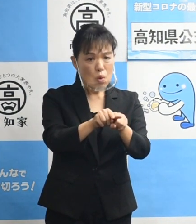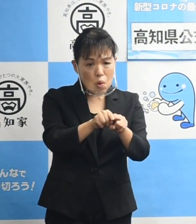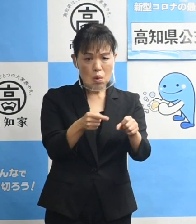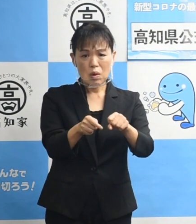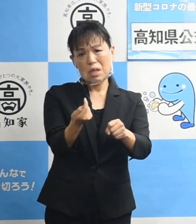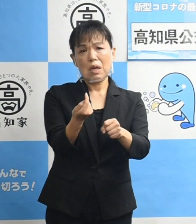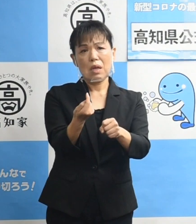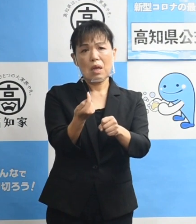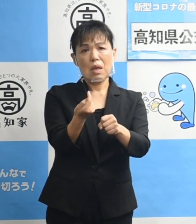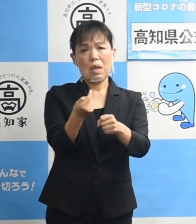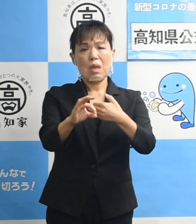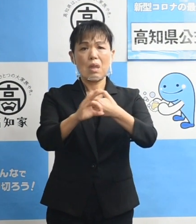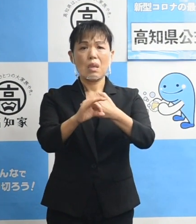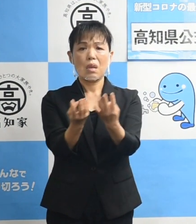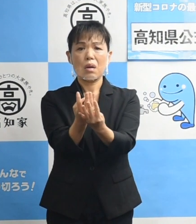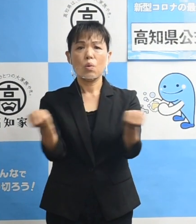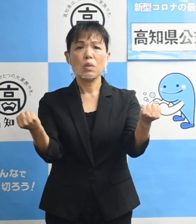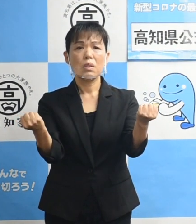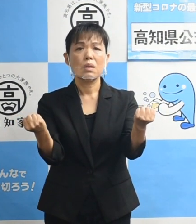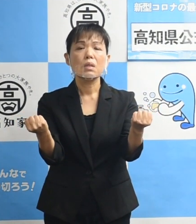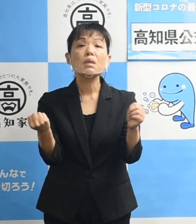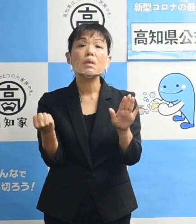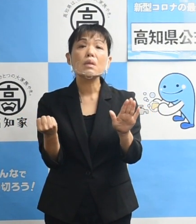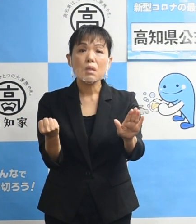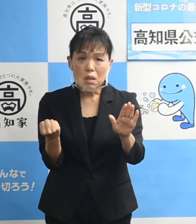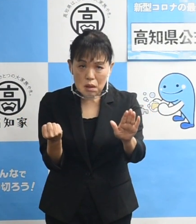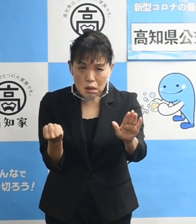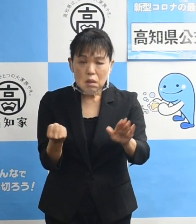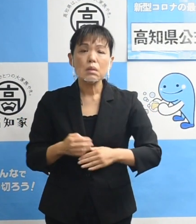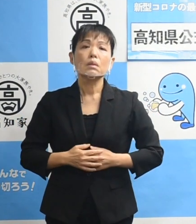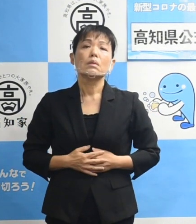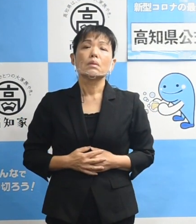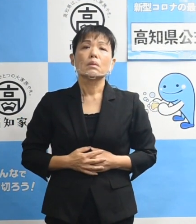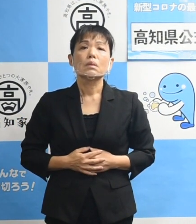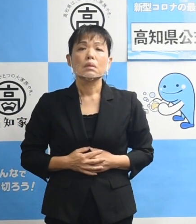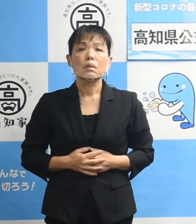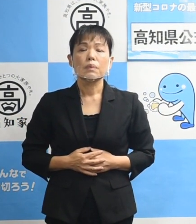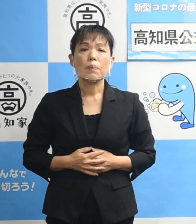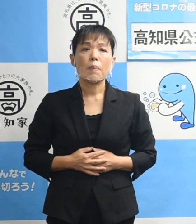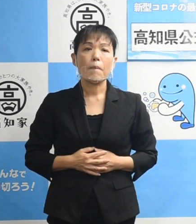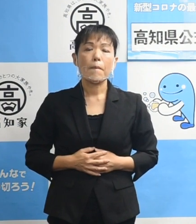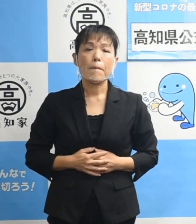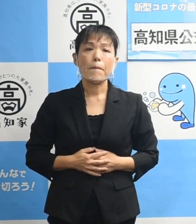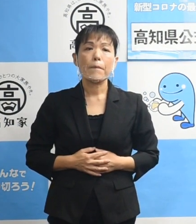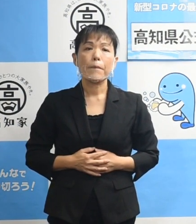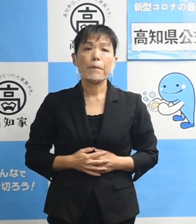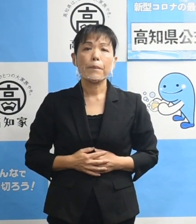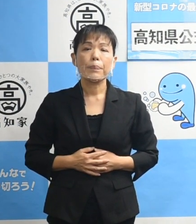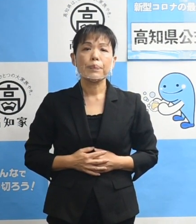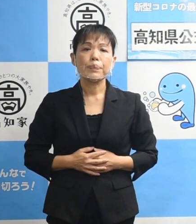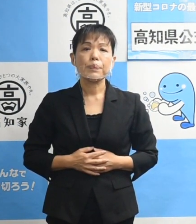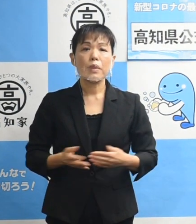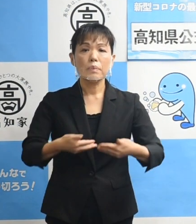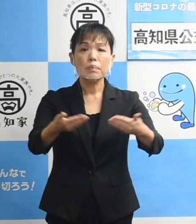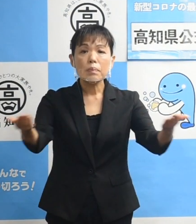られるという事例も多い、でこういったような内容になっているところでございます。でお配り